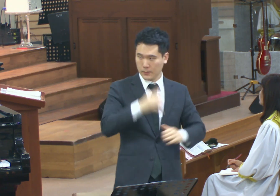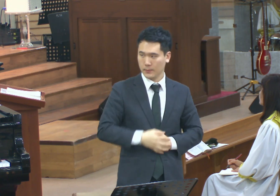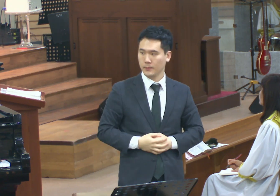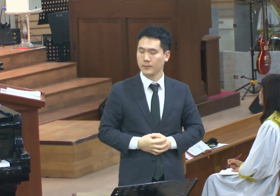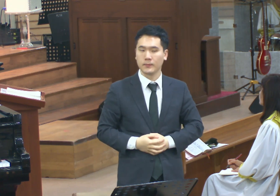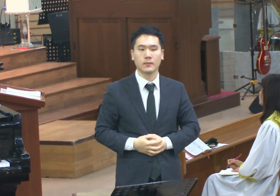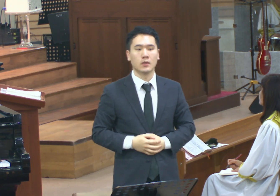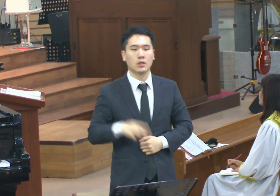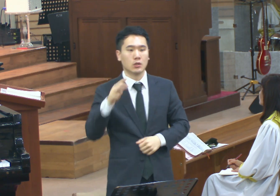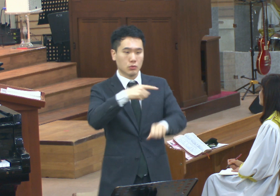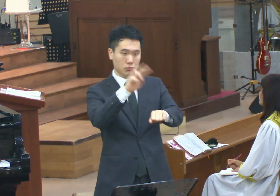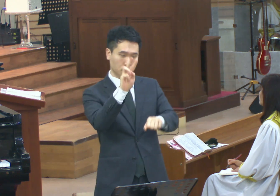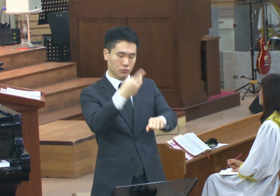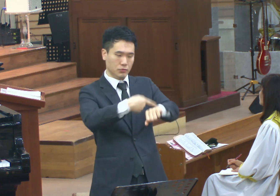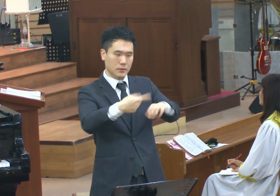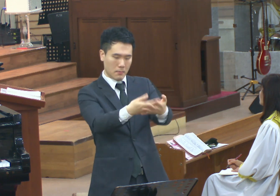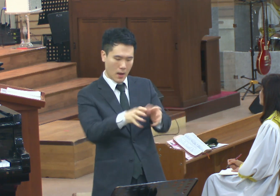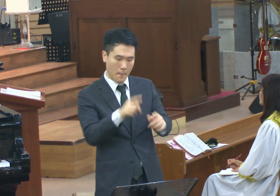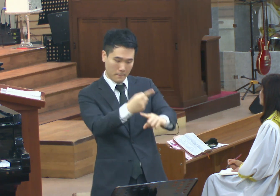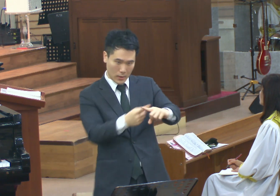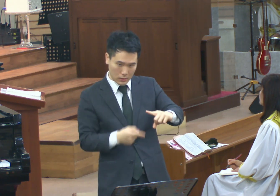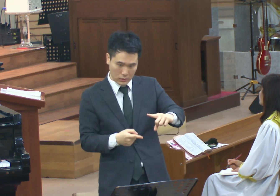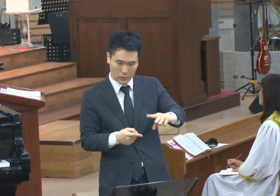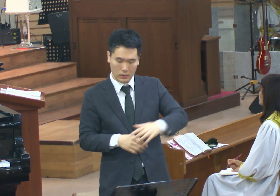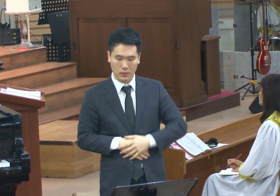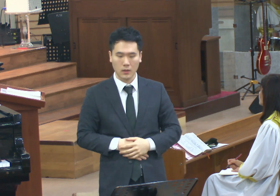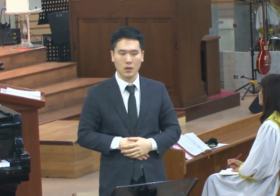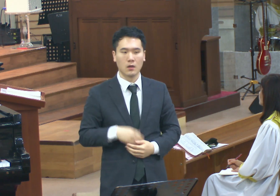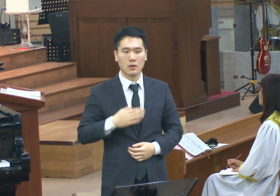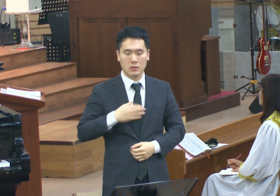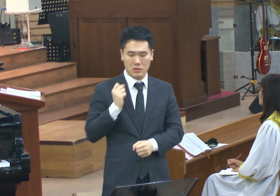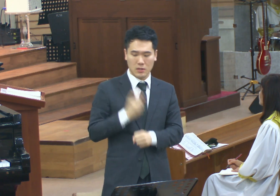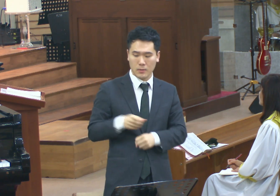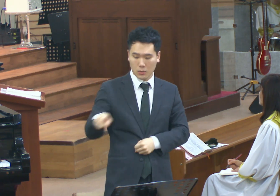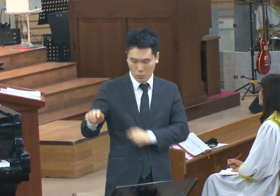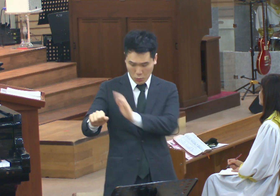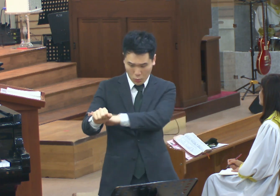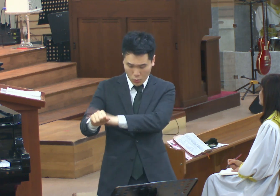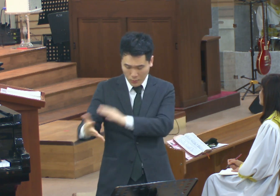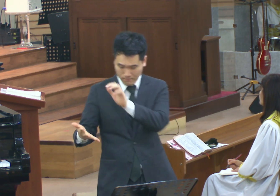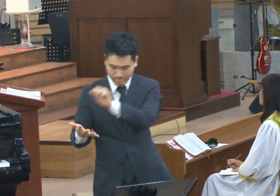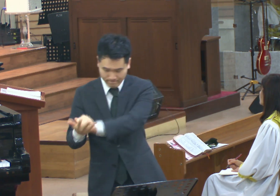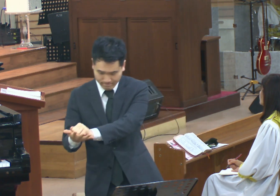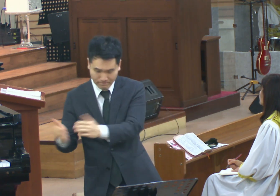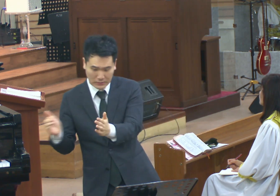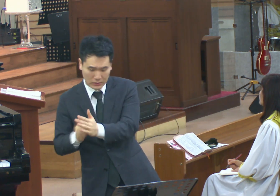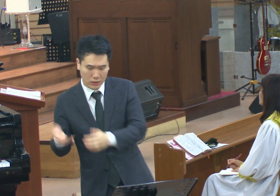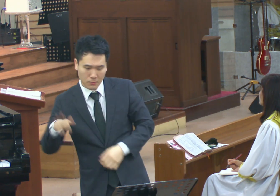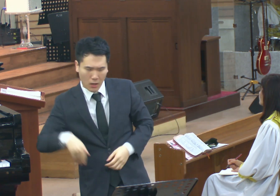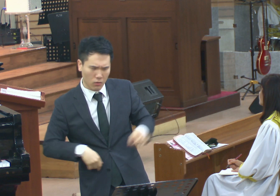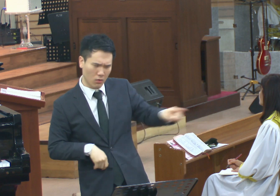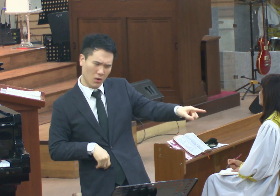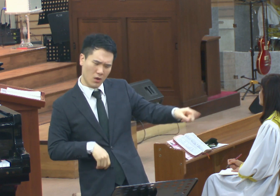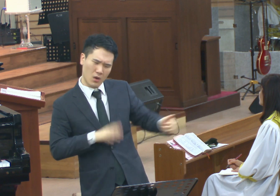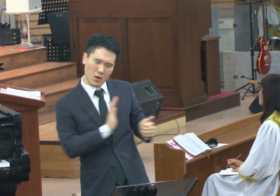이 2지파 반이 자기들은 땅을 이미 차지했지만 이제 건너가서 싸울 것인가 했을 때 모세하고 약속을